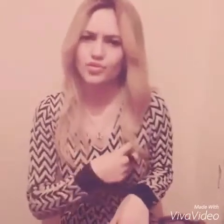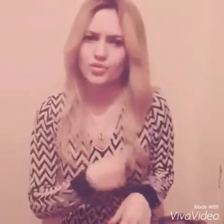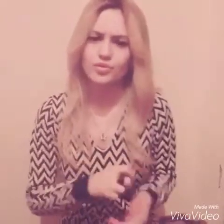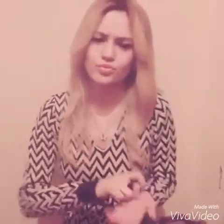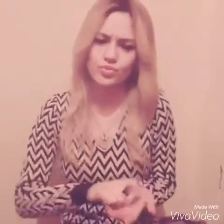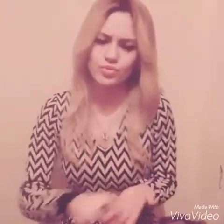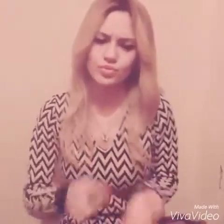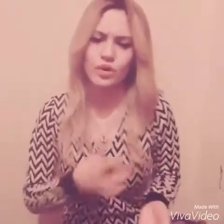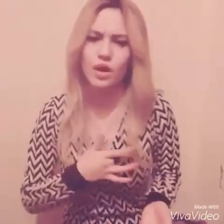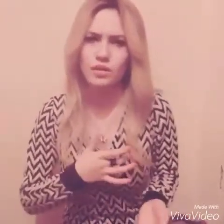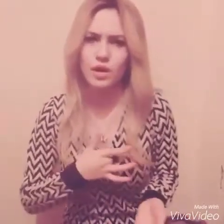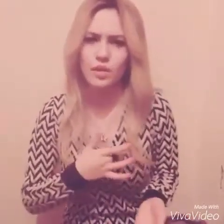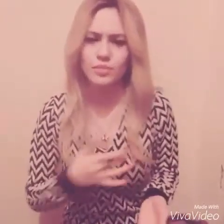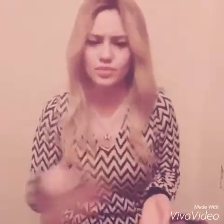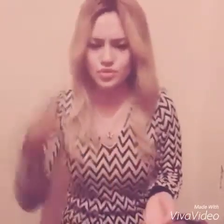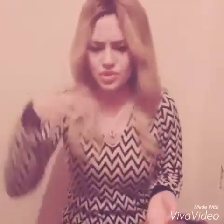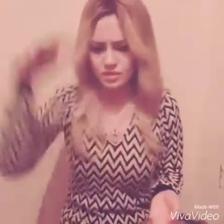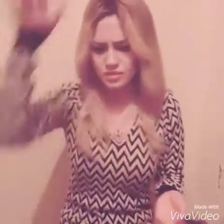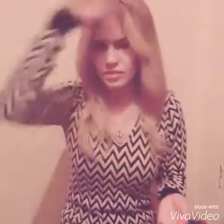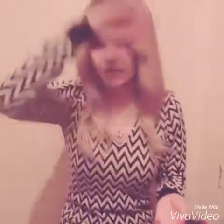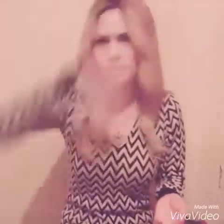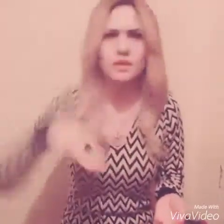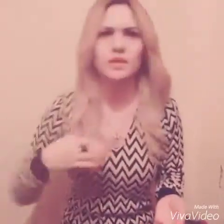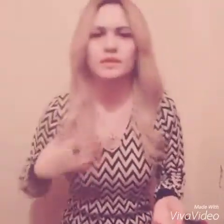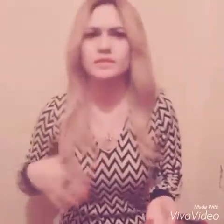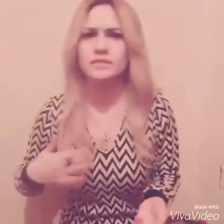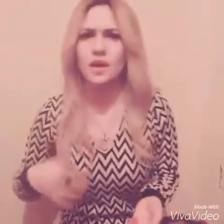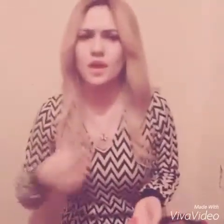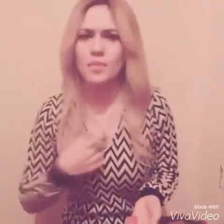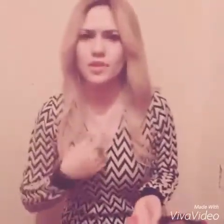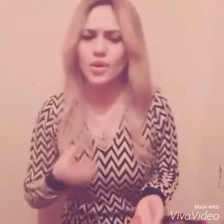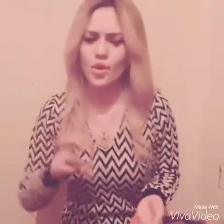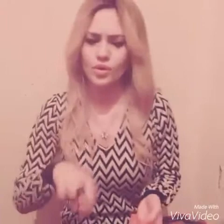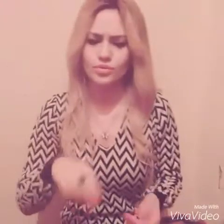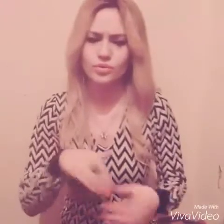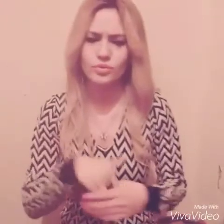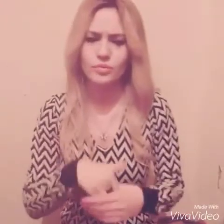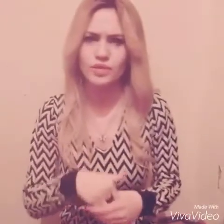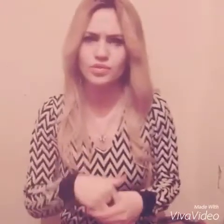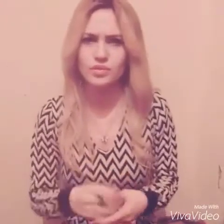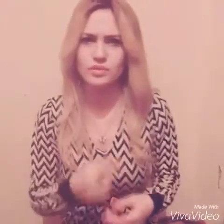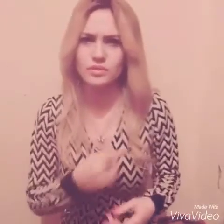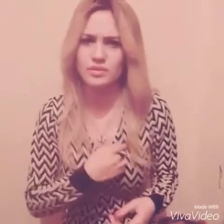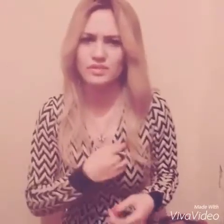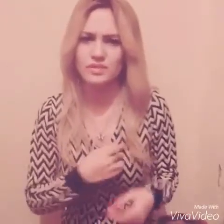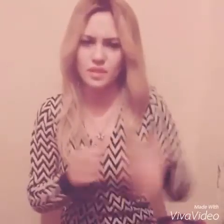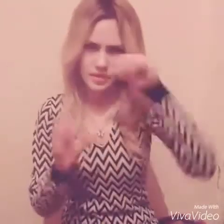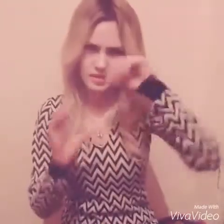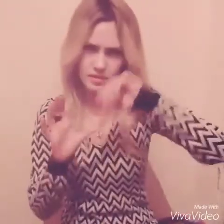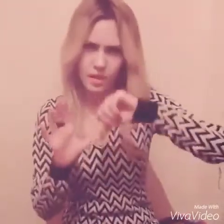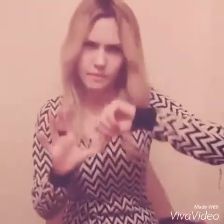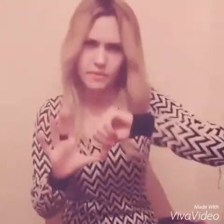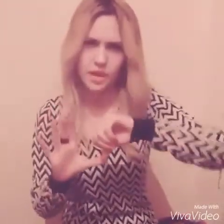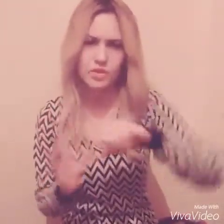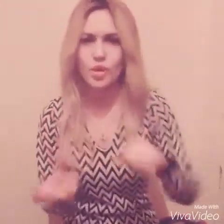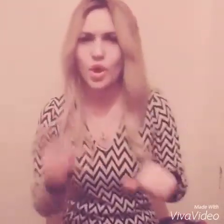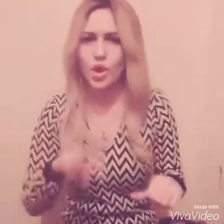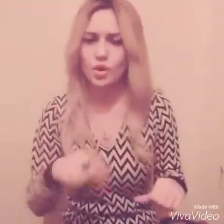aşkın bütün alamını çektir, İster beni öldürmek için sineme saplan.